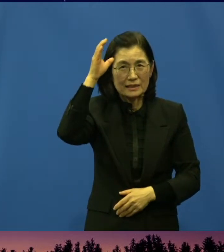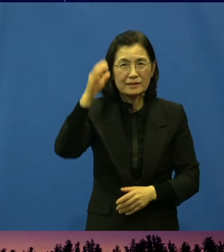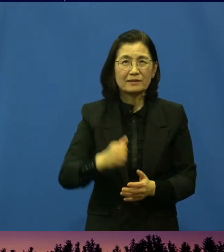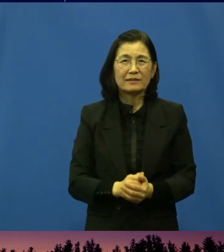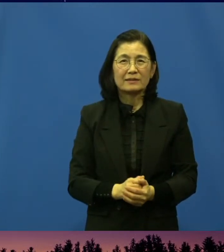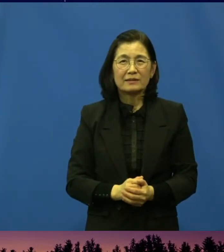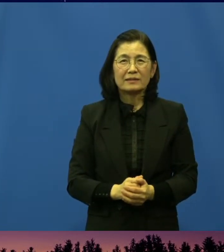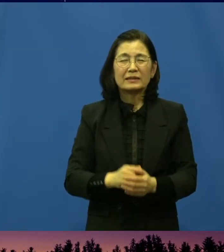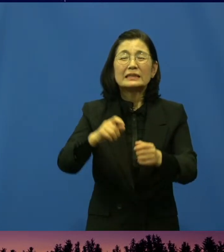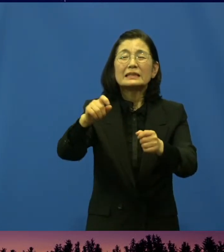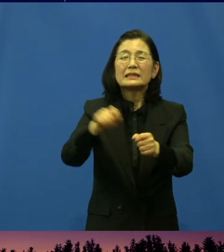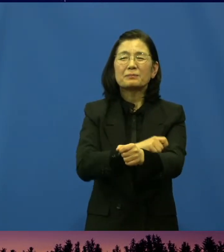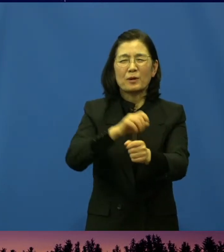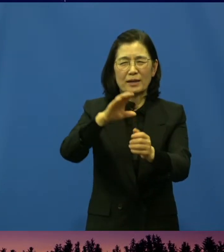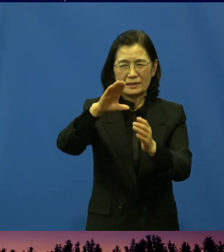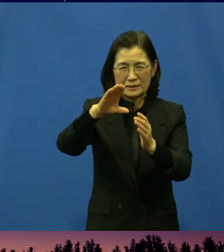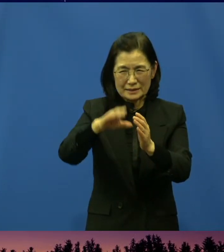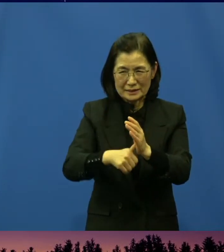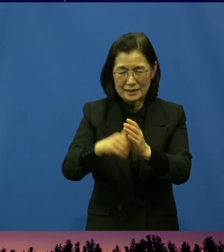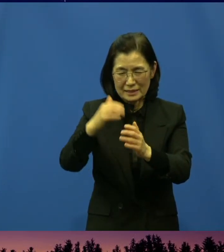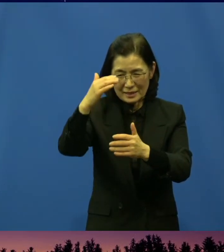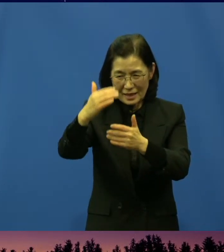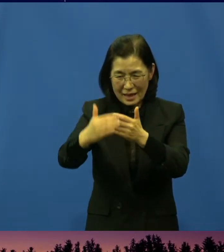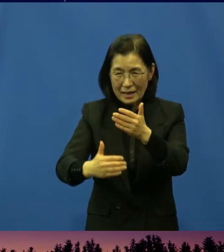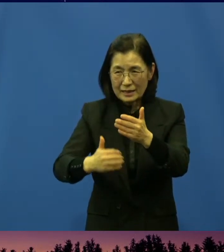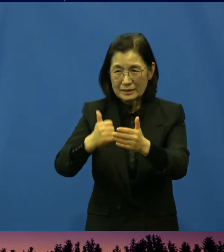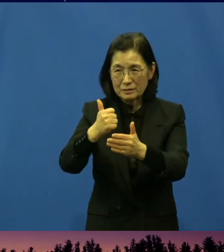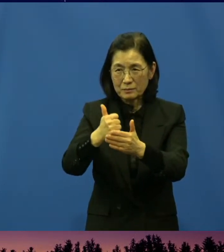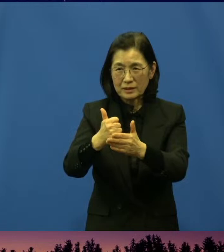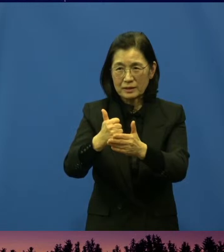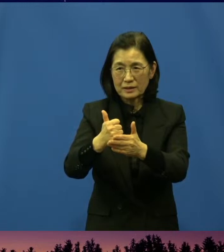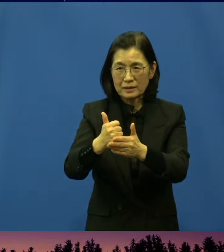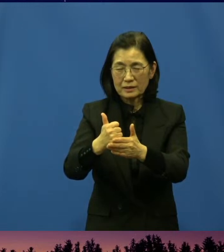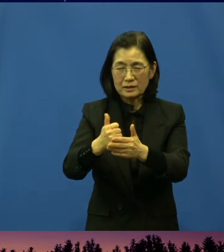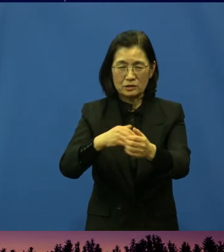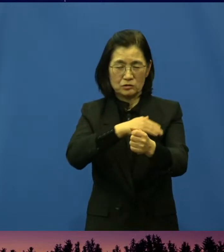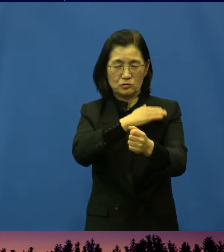독특한 시간, 그 하나님의 주권적 개입,